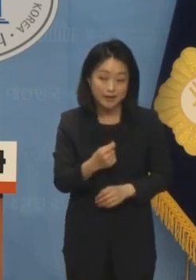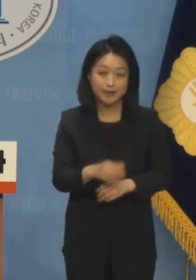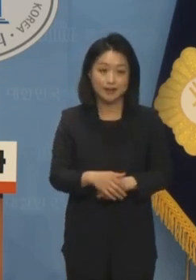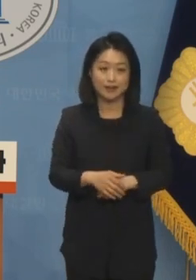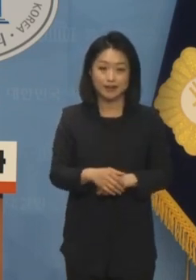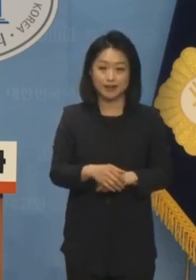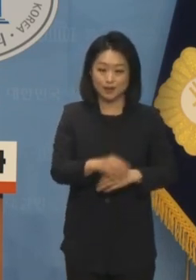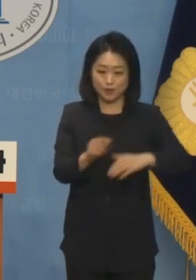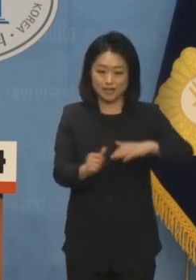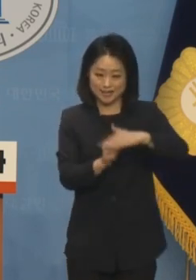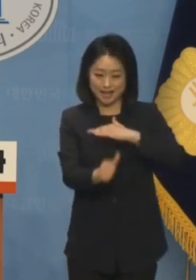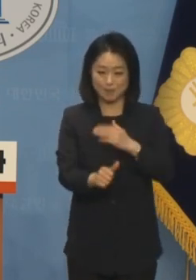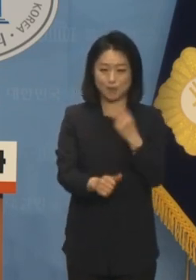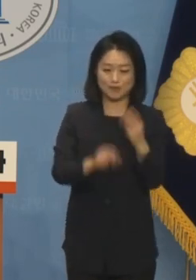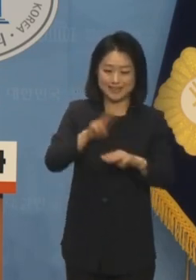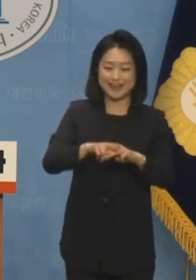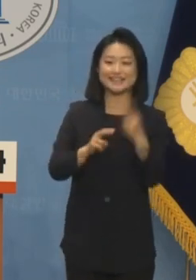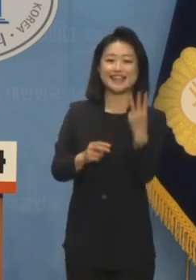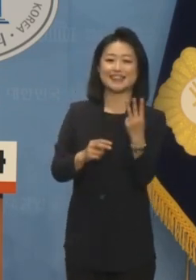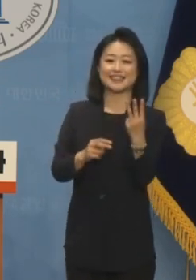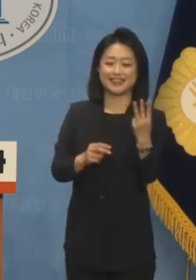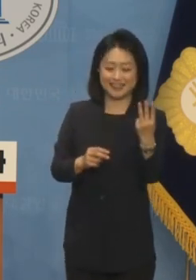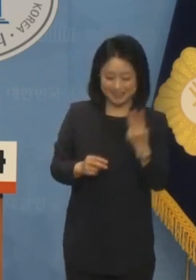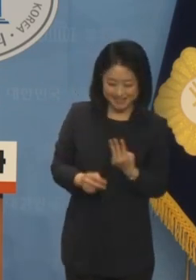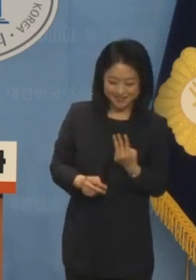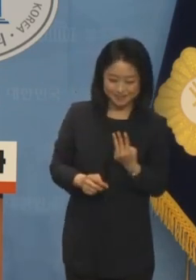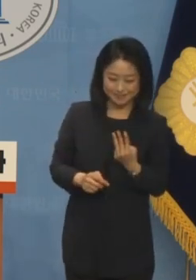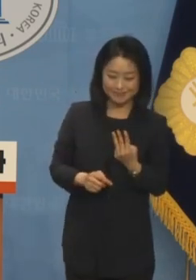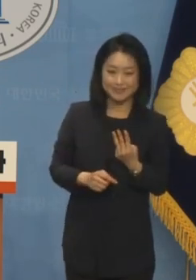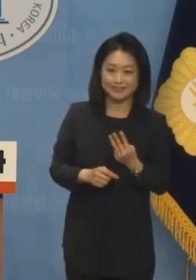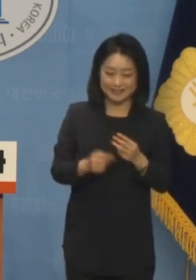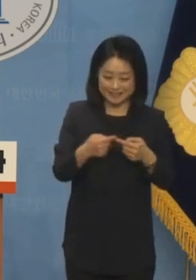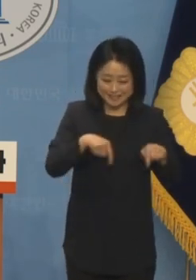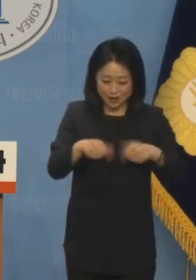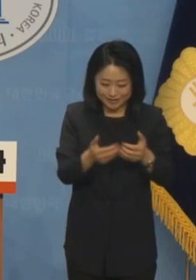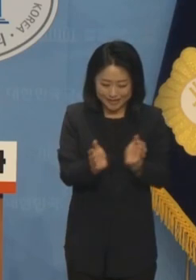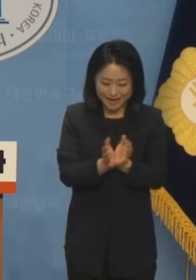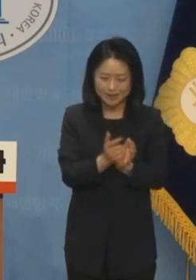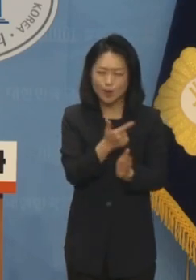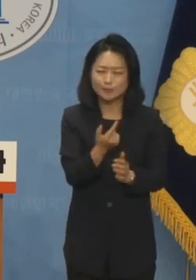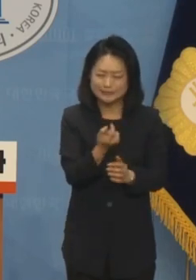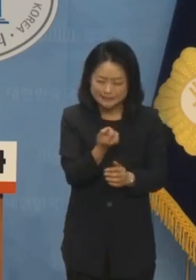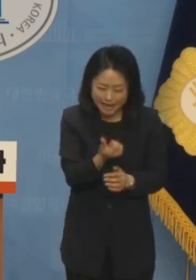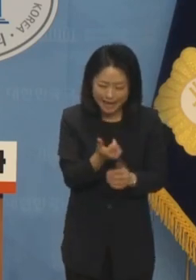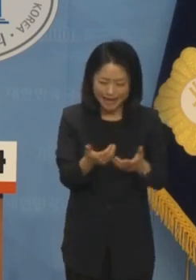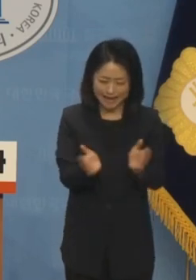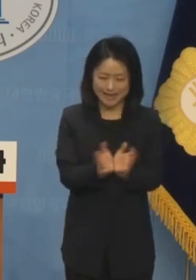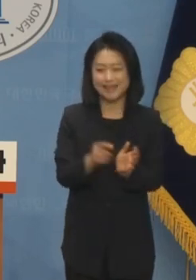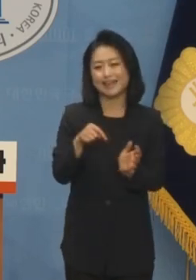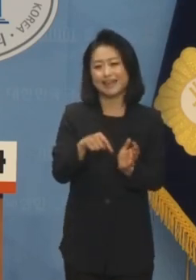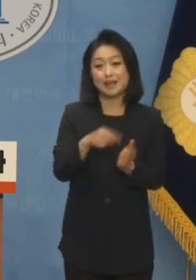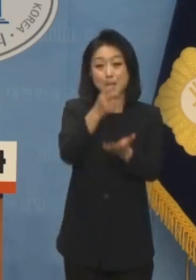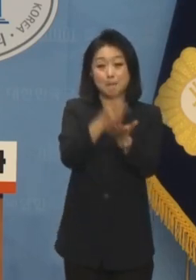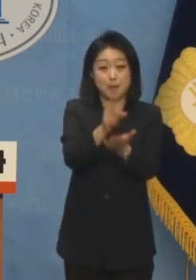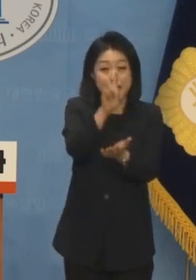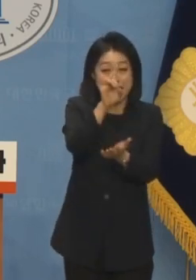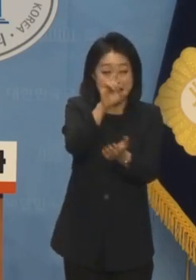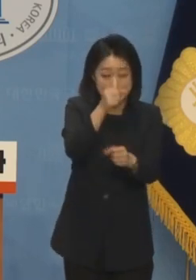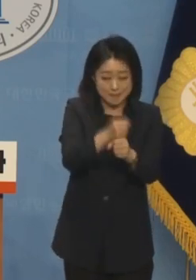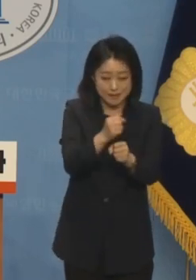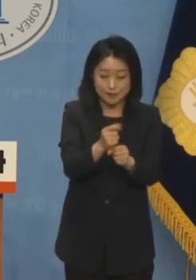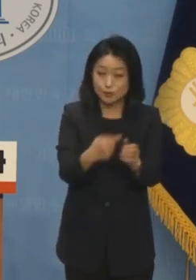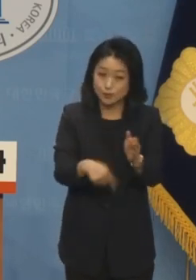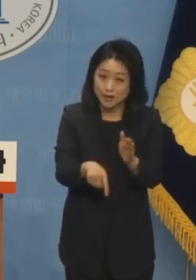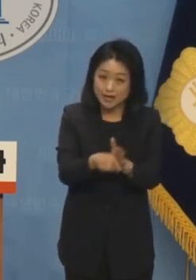원내 3석을 가진 작은 정당, 그것이 오늘의 개혁신당입니다. 법안 하나를 발의하려고